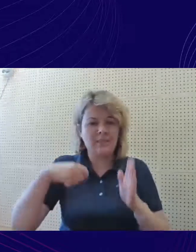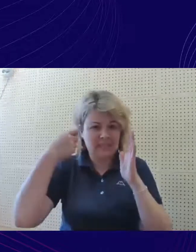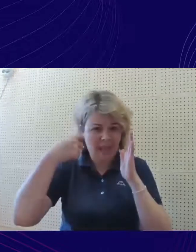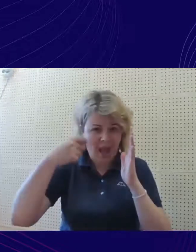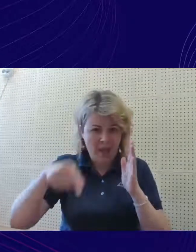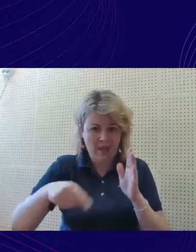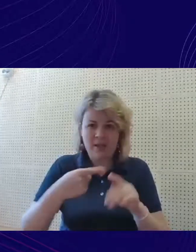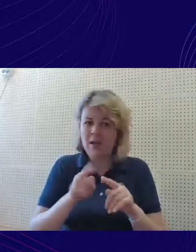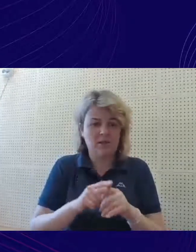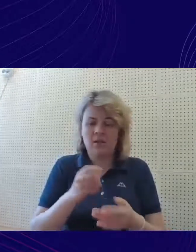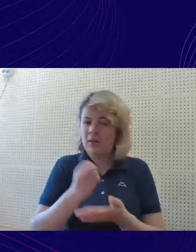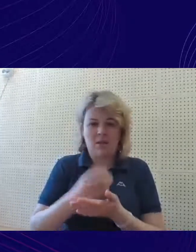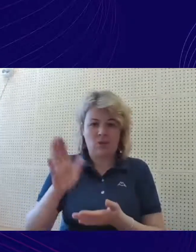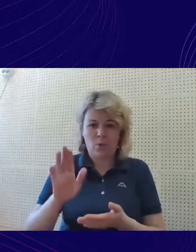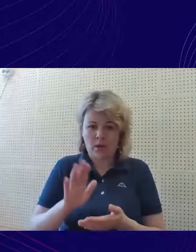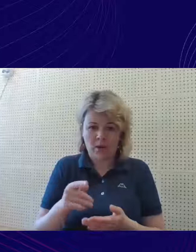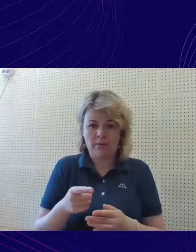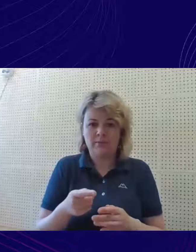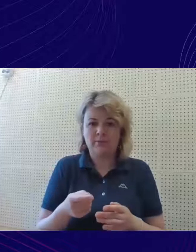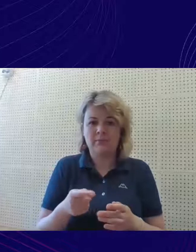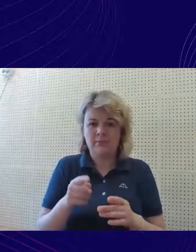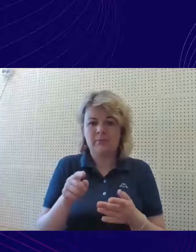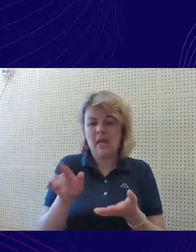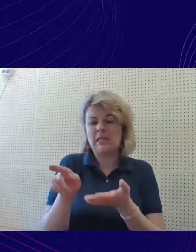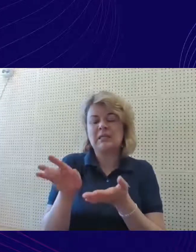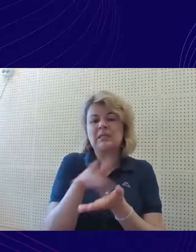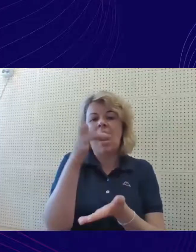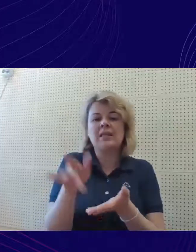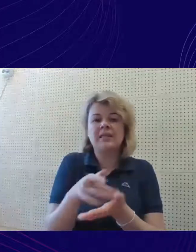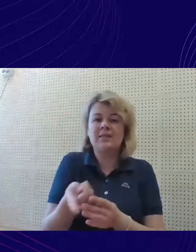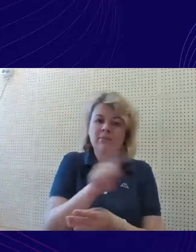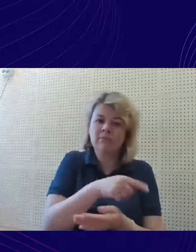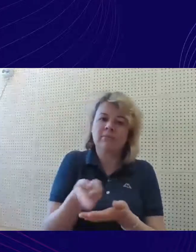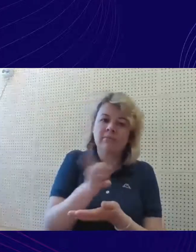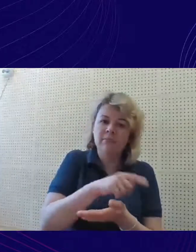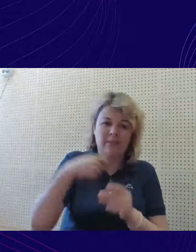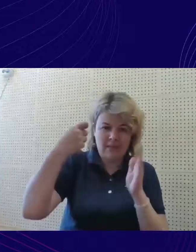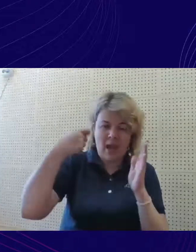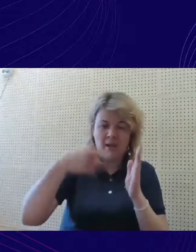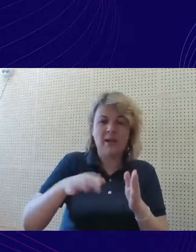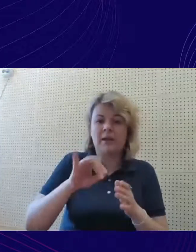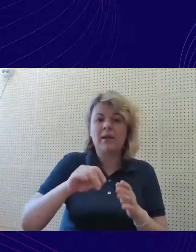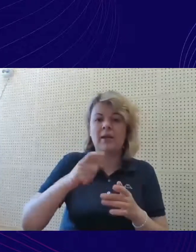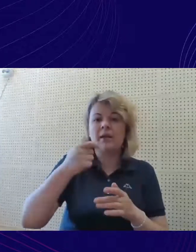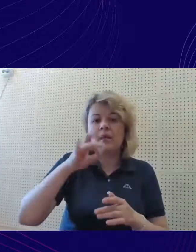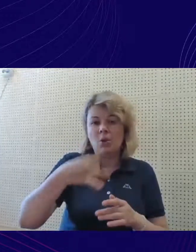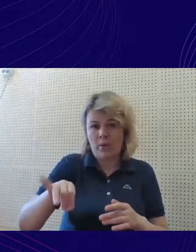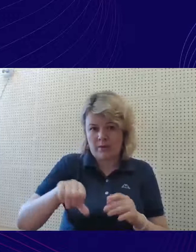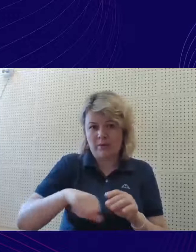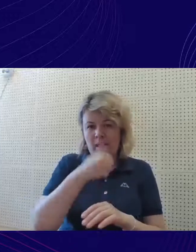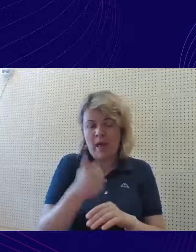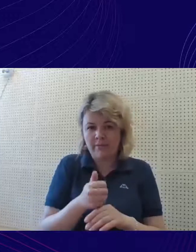это недорого снять, странички перелистывающиеся, и герой, главный за кадром, начитал эти